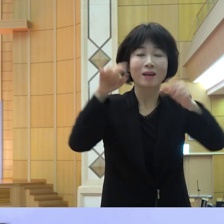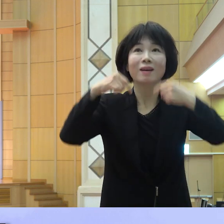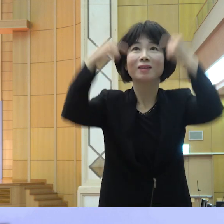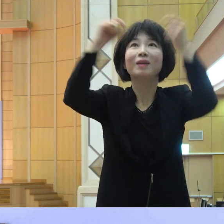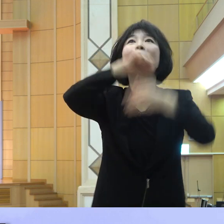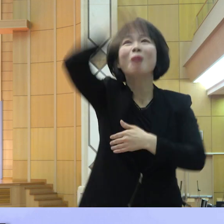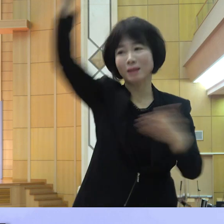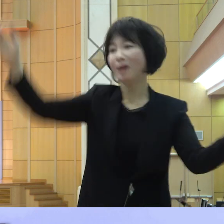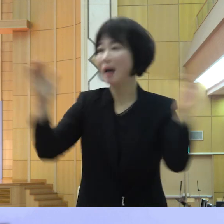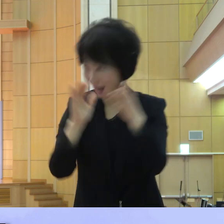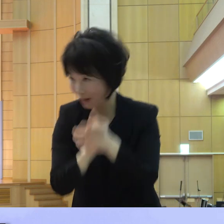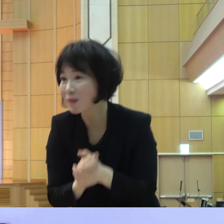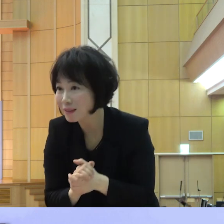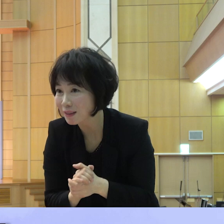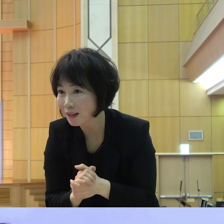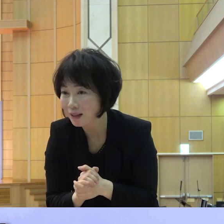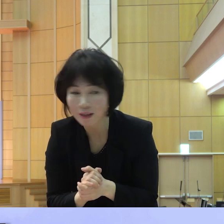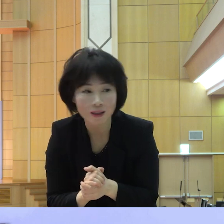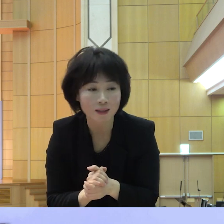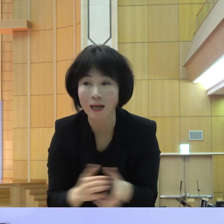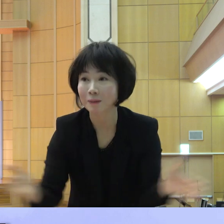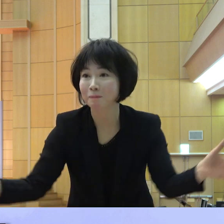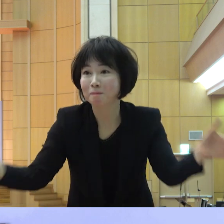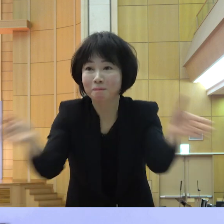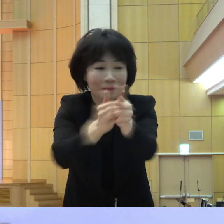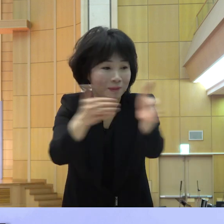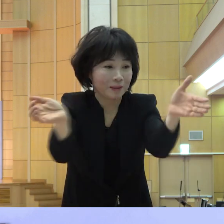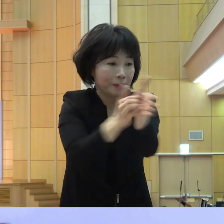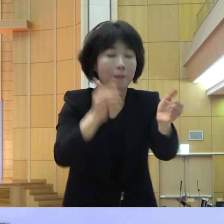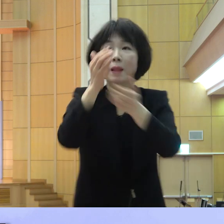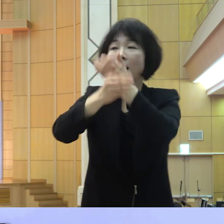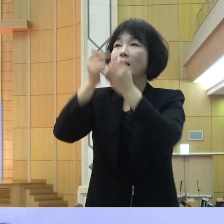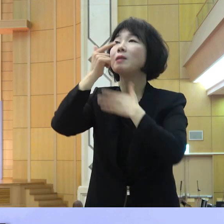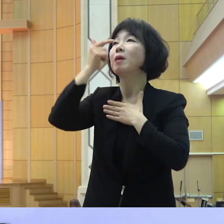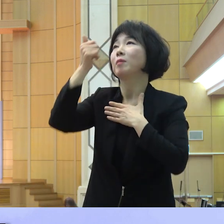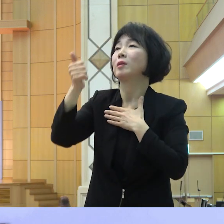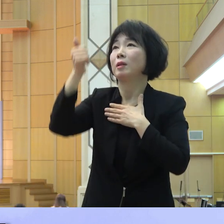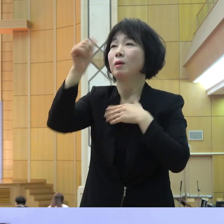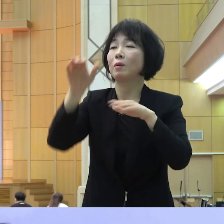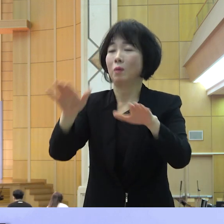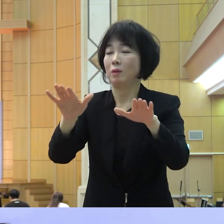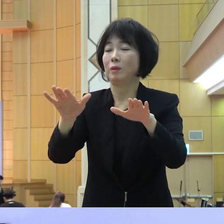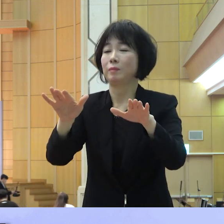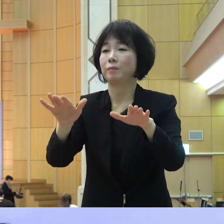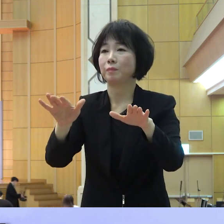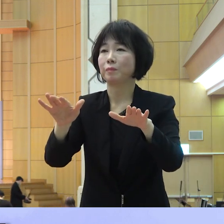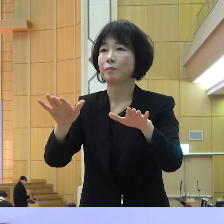자녀가 되는 것입니다. 시간이 없어서 여기까지만 하겠습니다. 하나님 아버지, 오늘